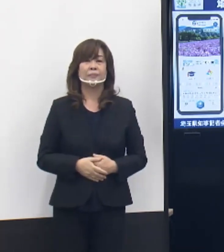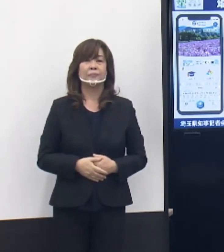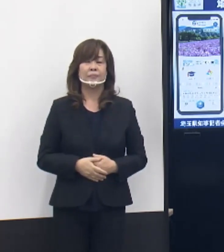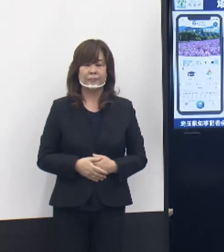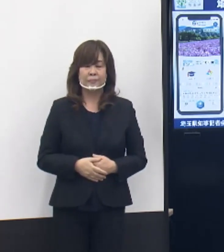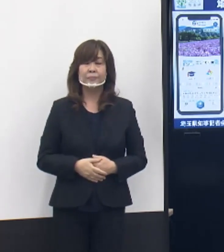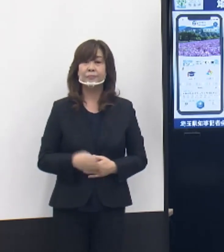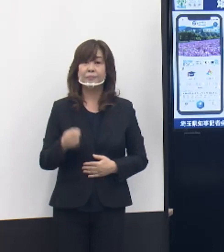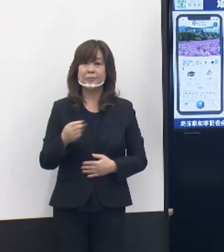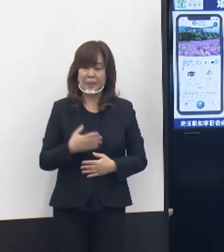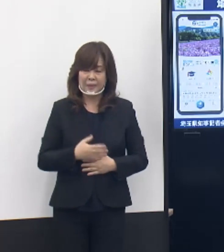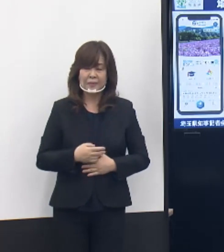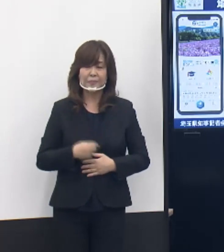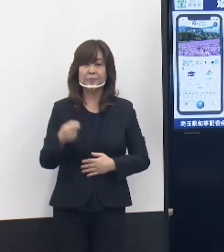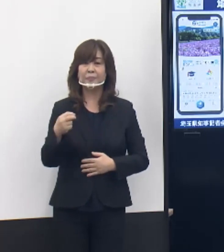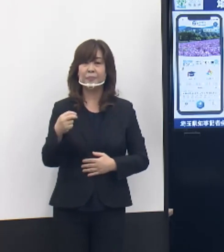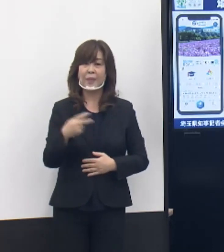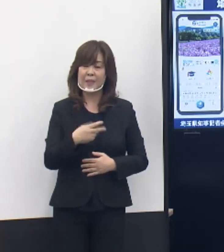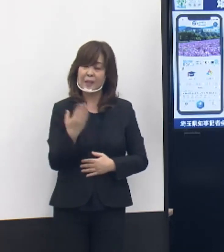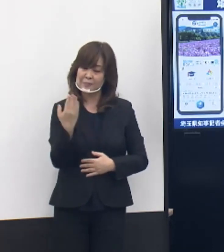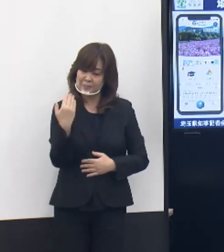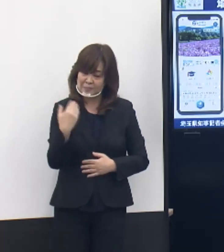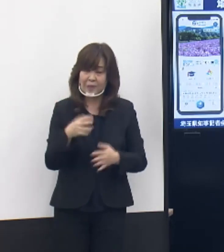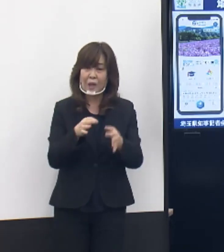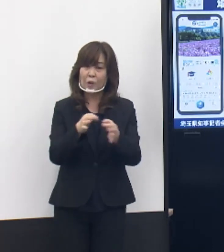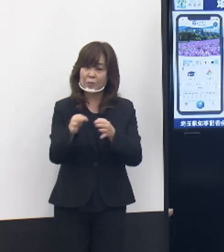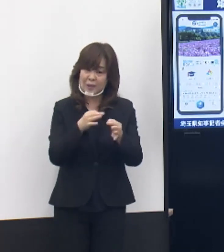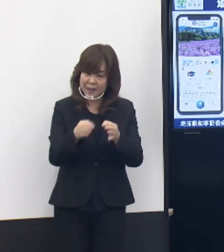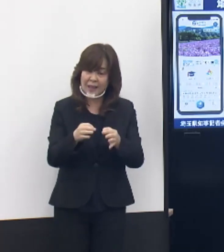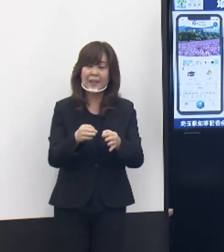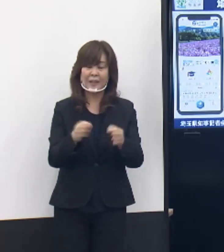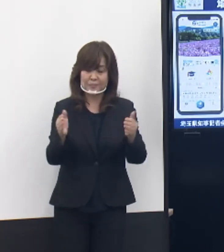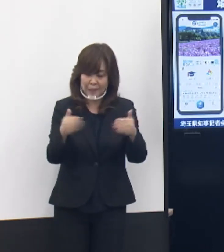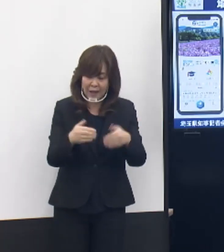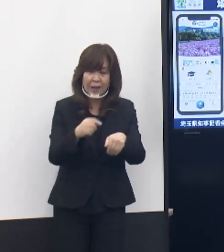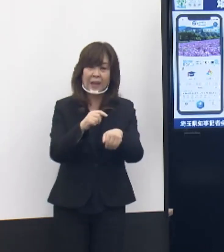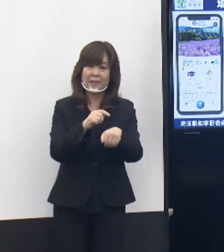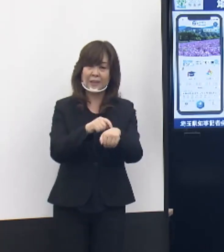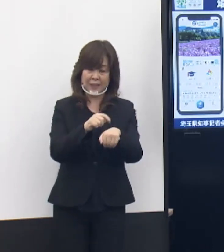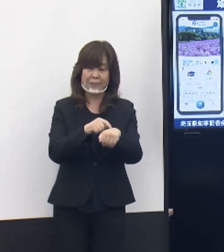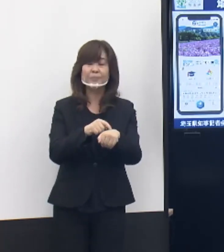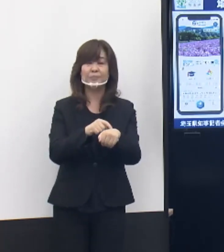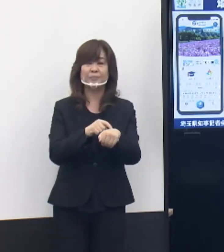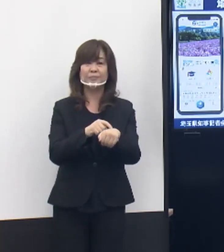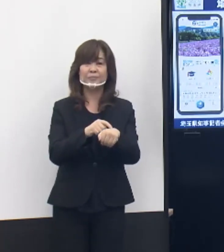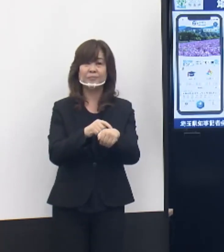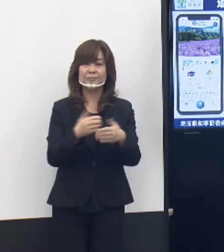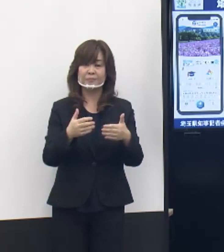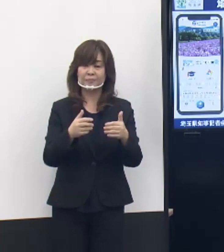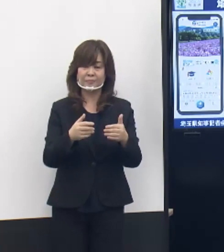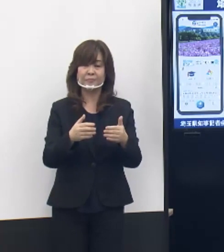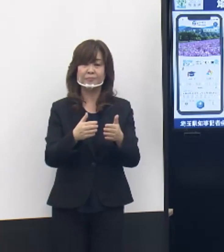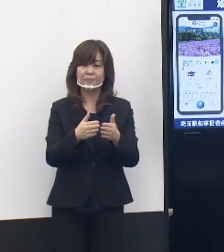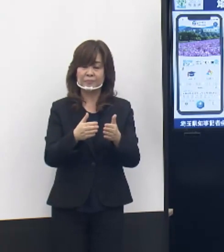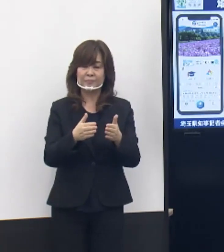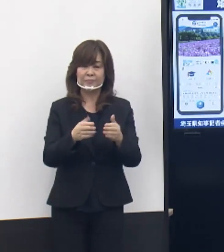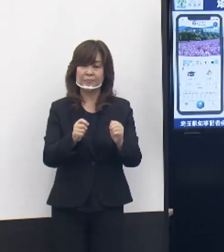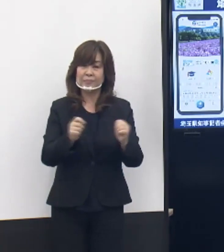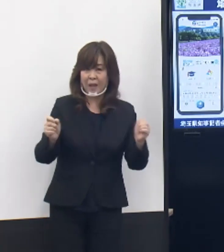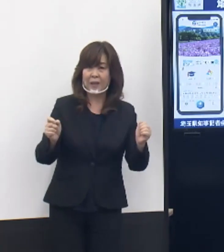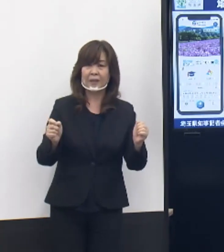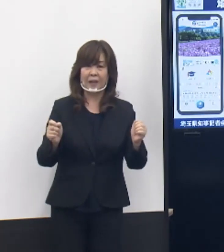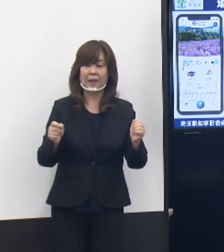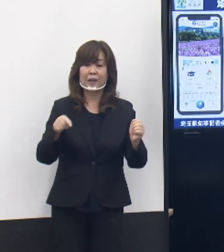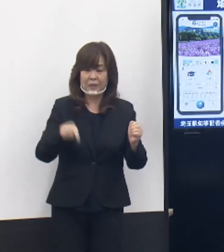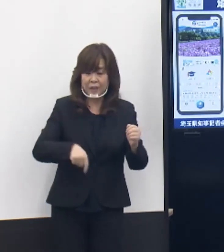時短制限などについては、この参加店と参加店以外が同じことになりますので、参